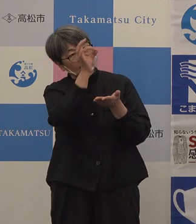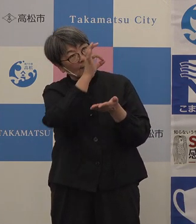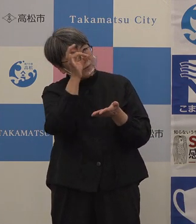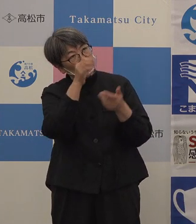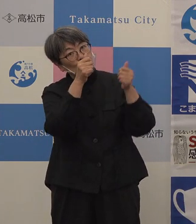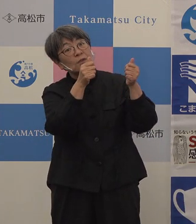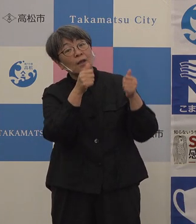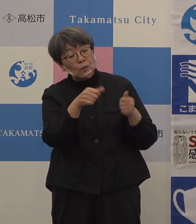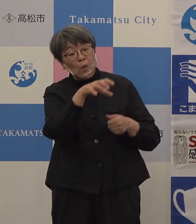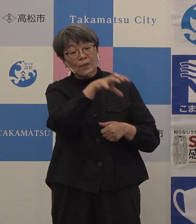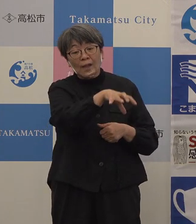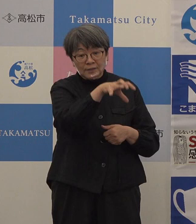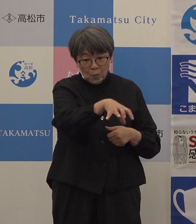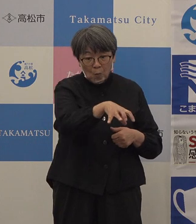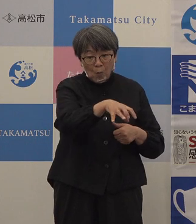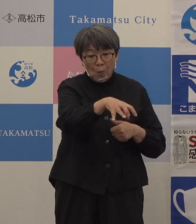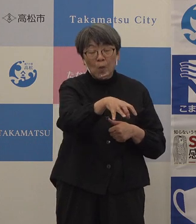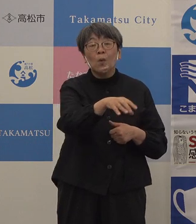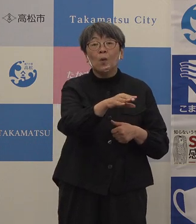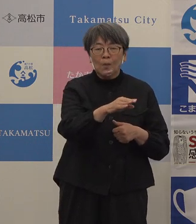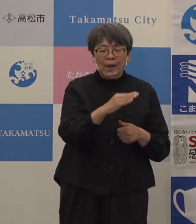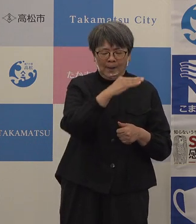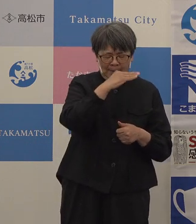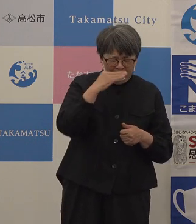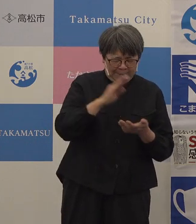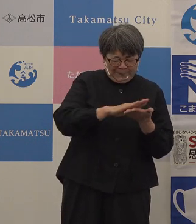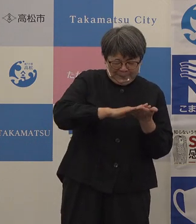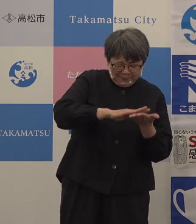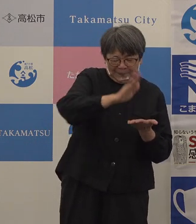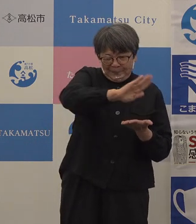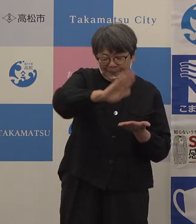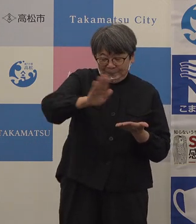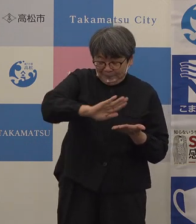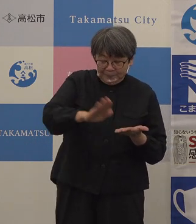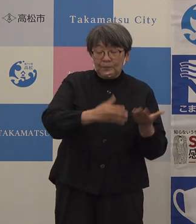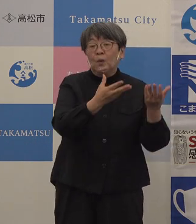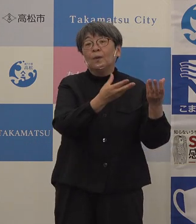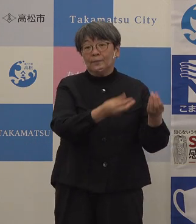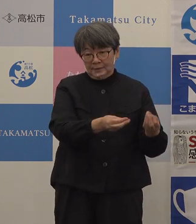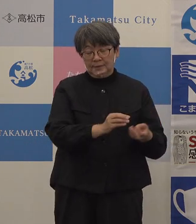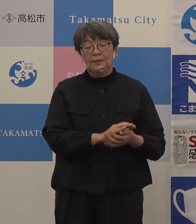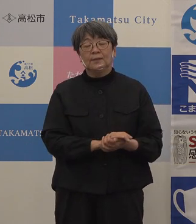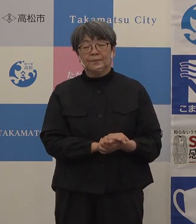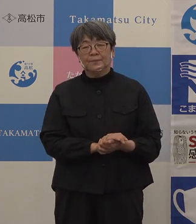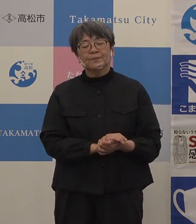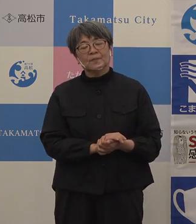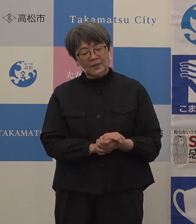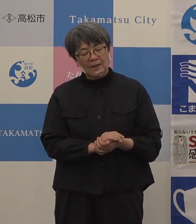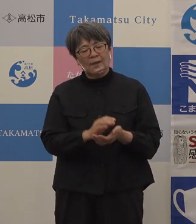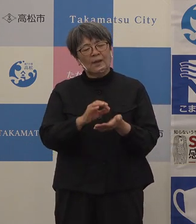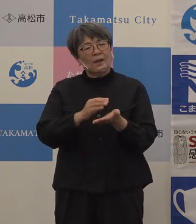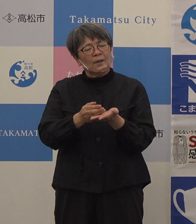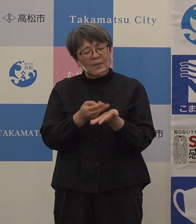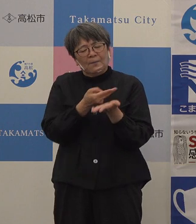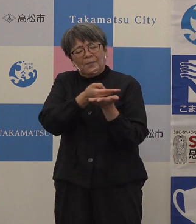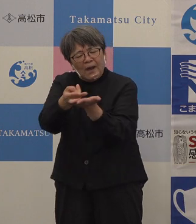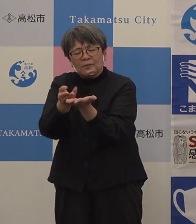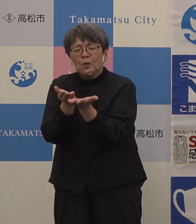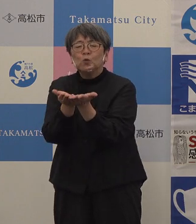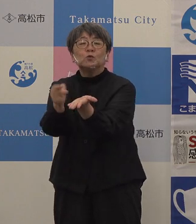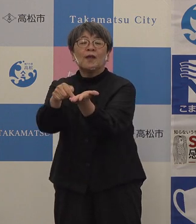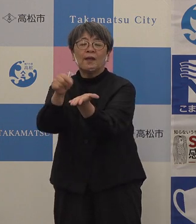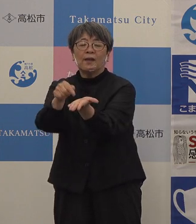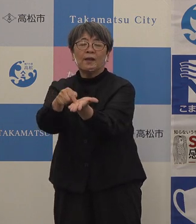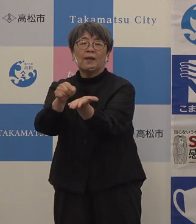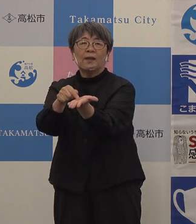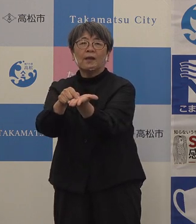祭の会場施設等での消毒というのはもちろん実施済みでございますし、利用した船でありますとか、